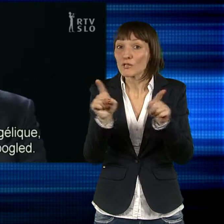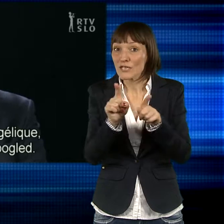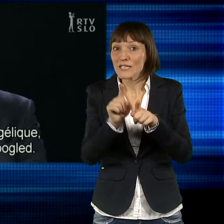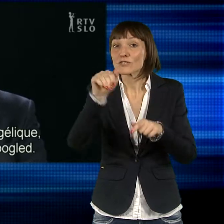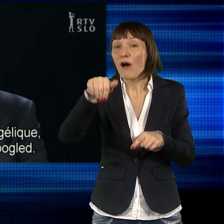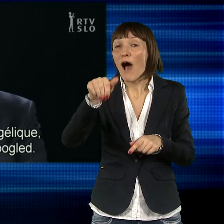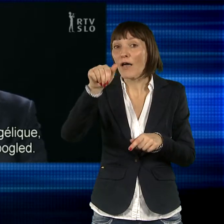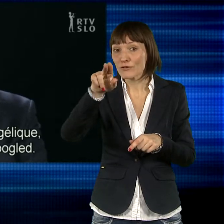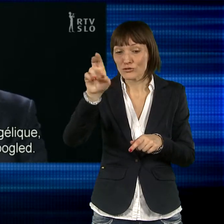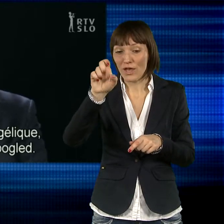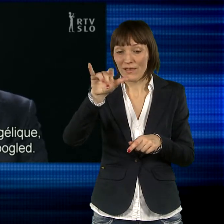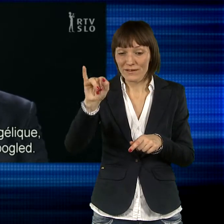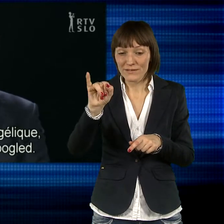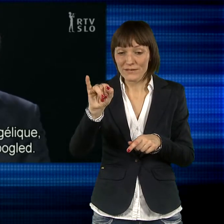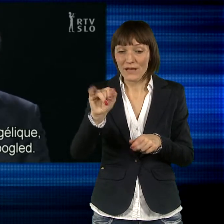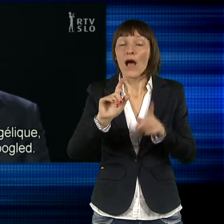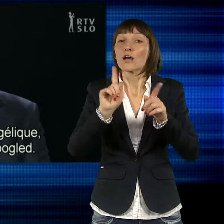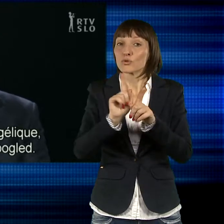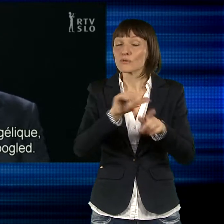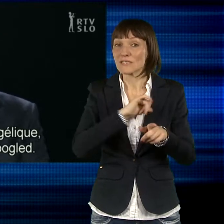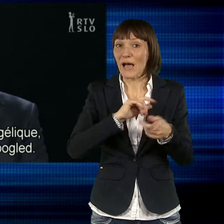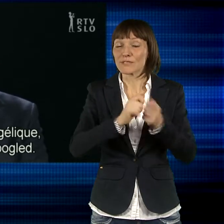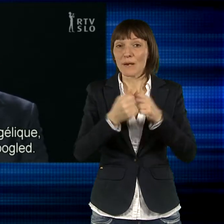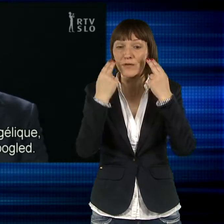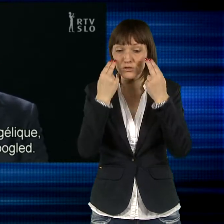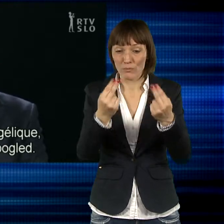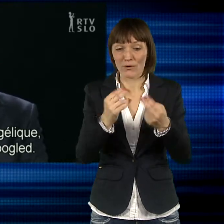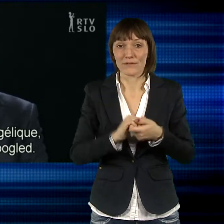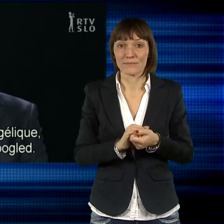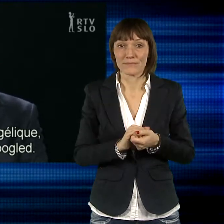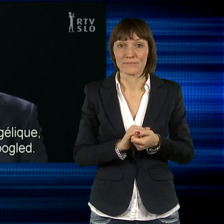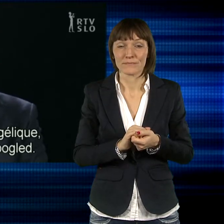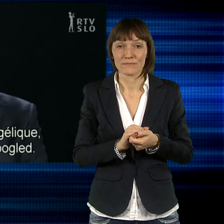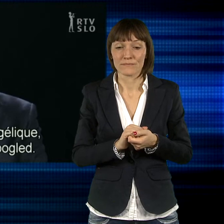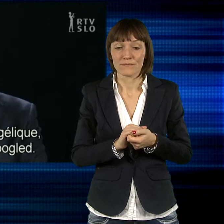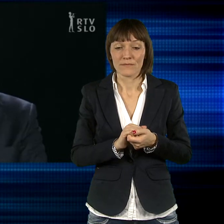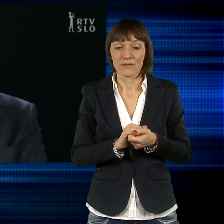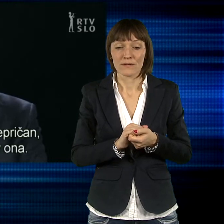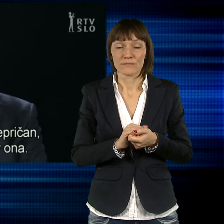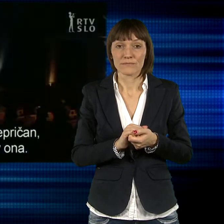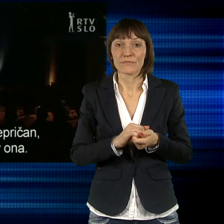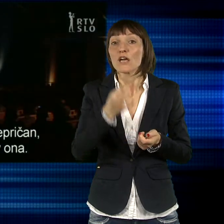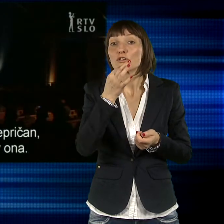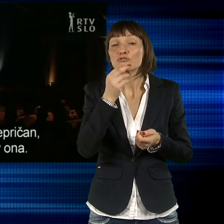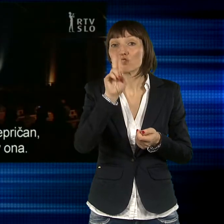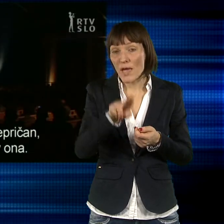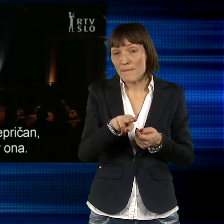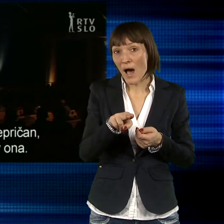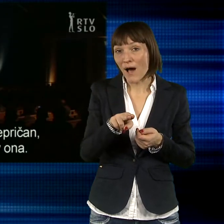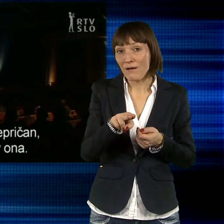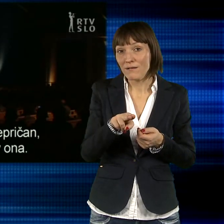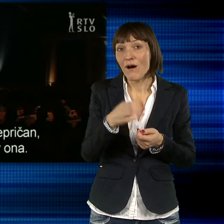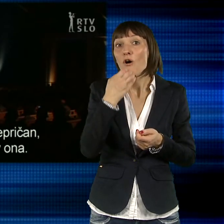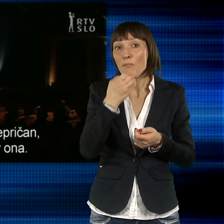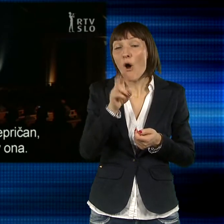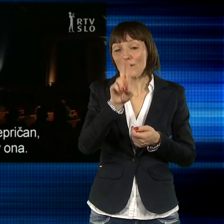at Sir Angelique, that all of a sudden your perspective also changes. And you